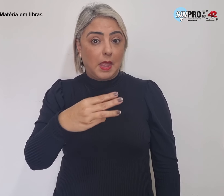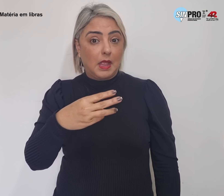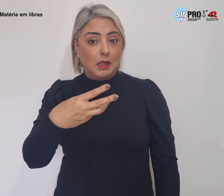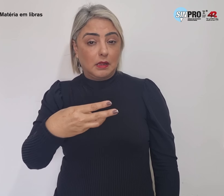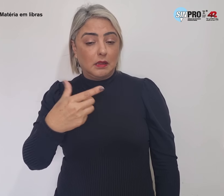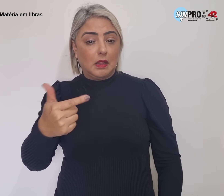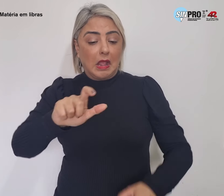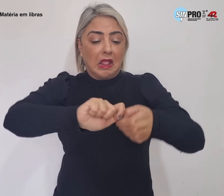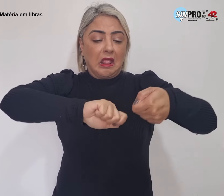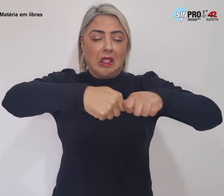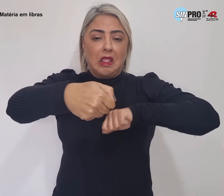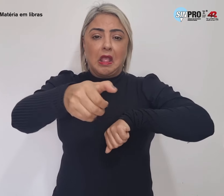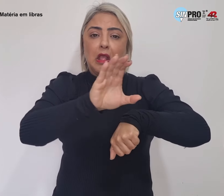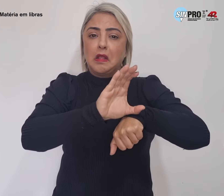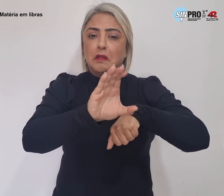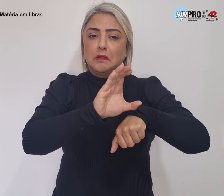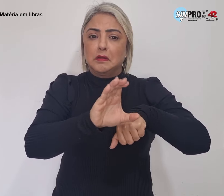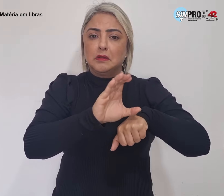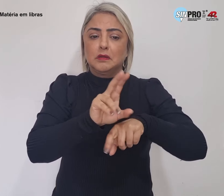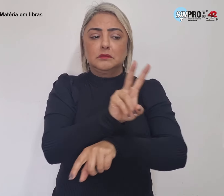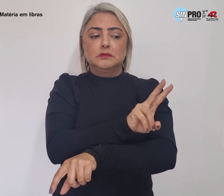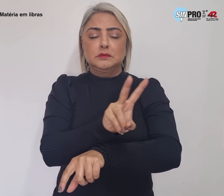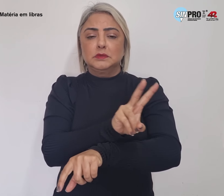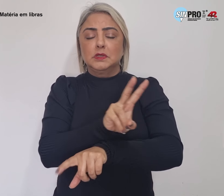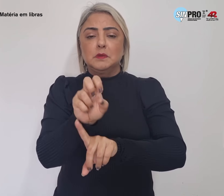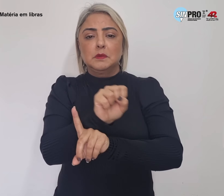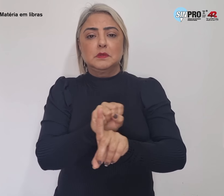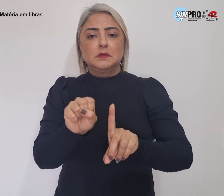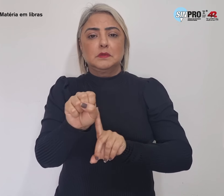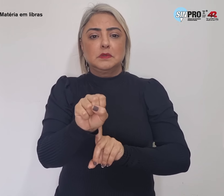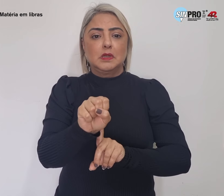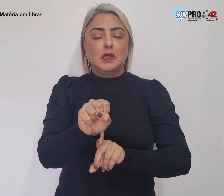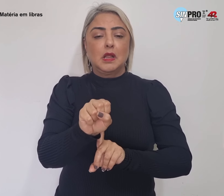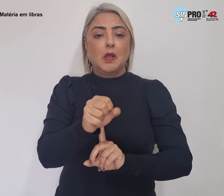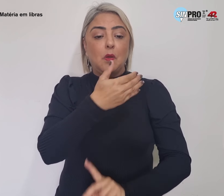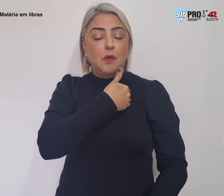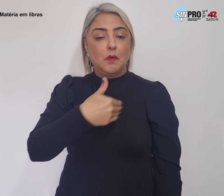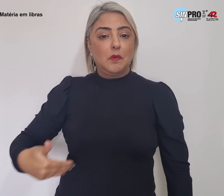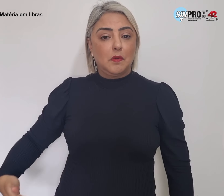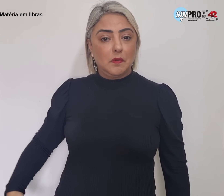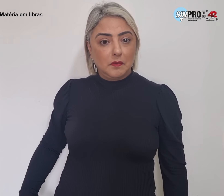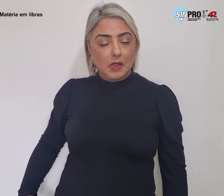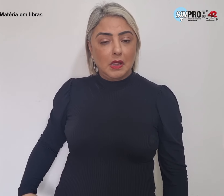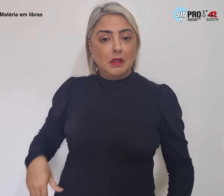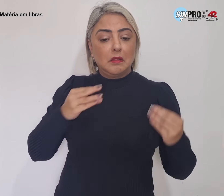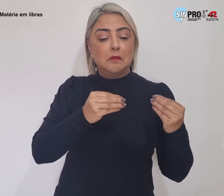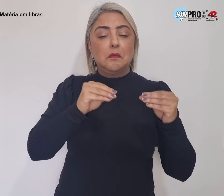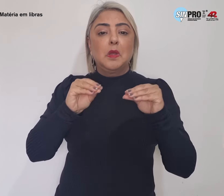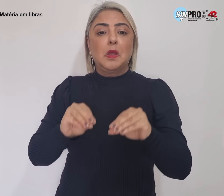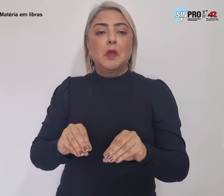Constituição de Proteção Social. O Estado será colocado em uma condição